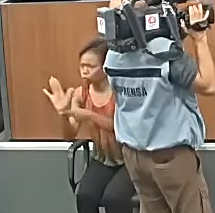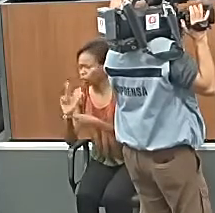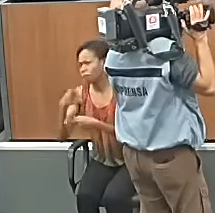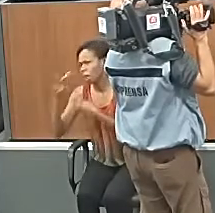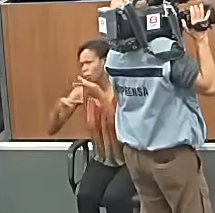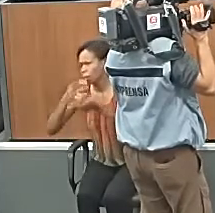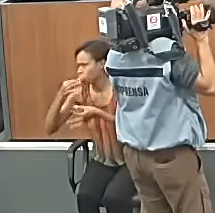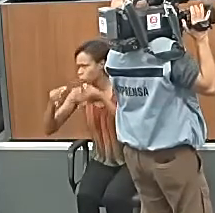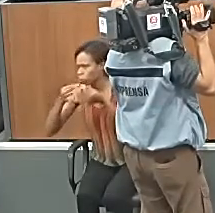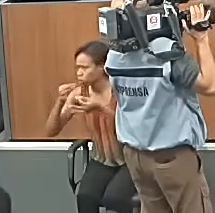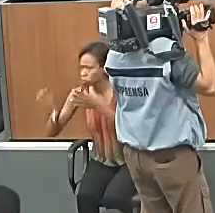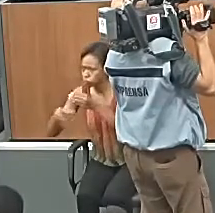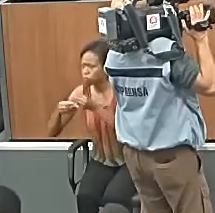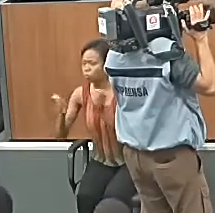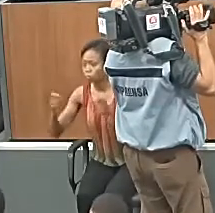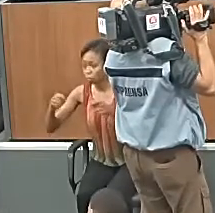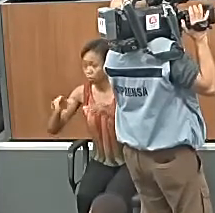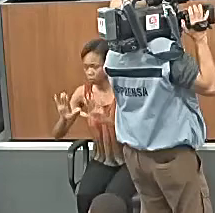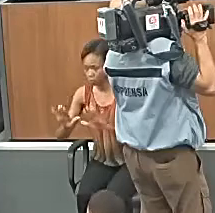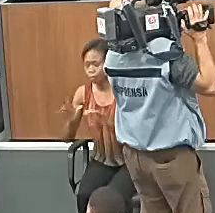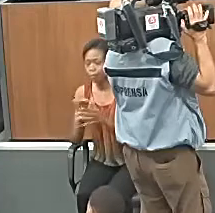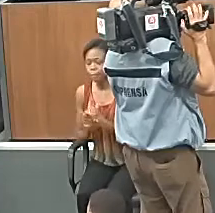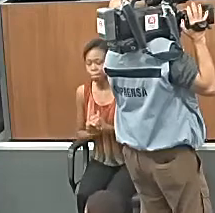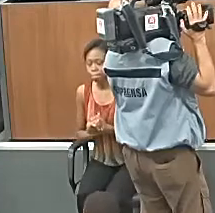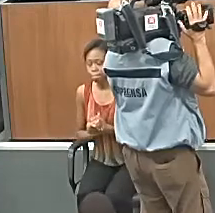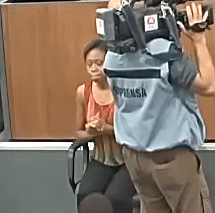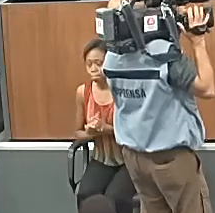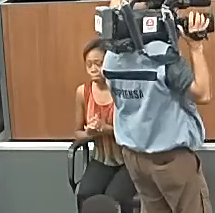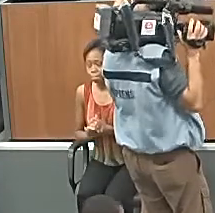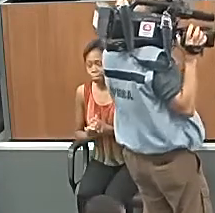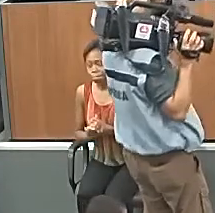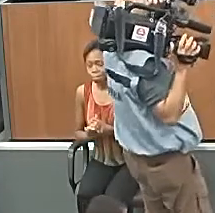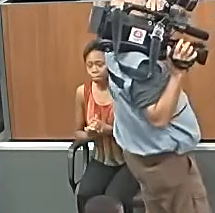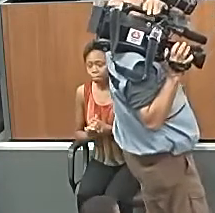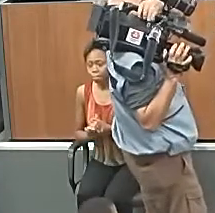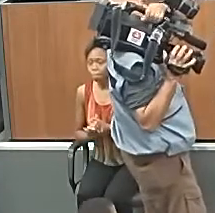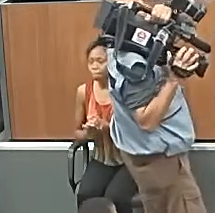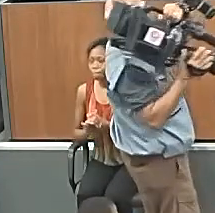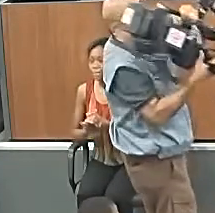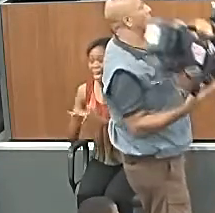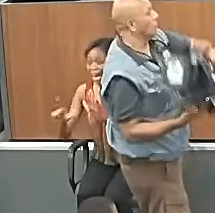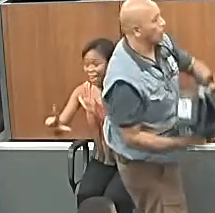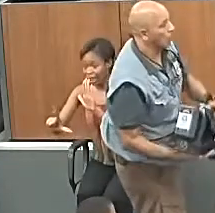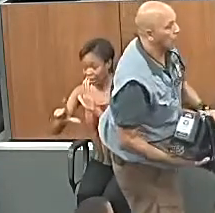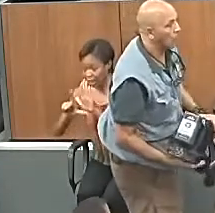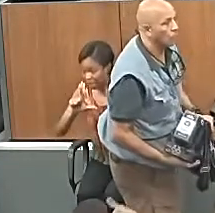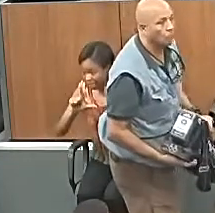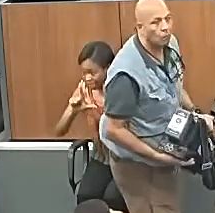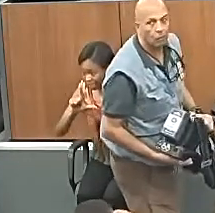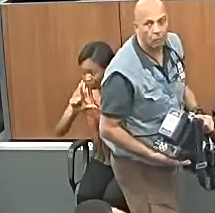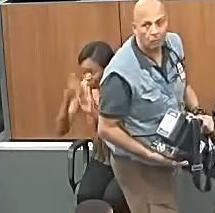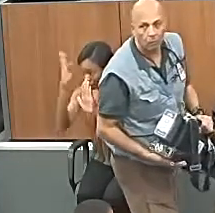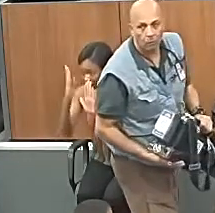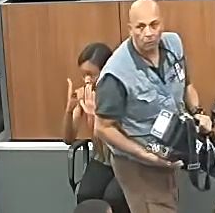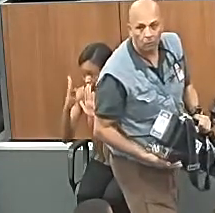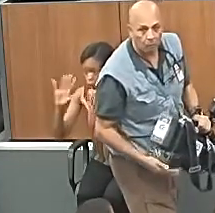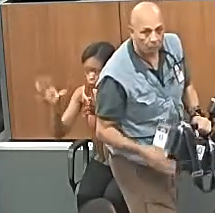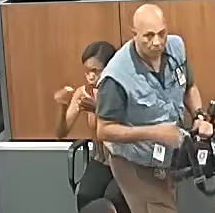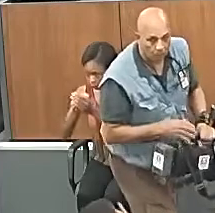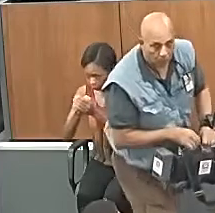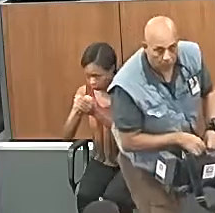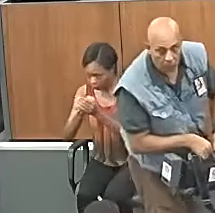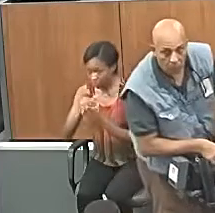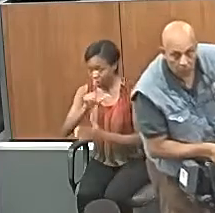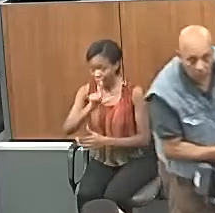debatido aqui só ressaltando que a lei brasileira de inclusão a lei 3146